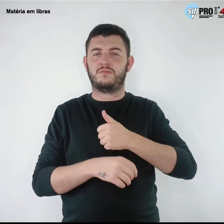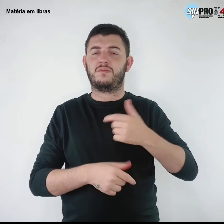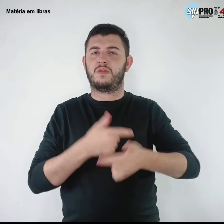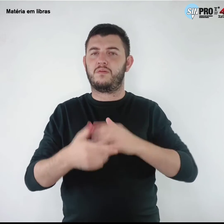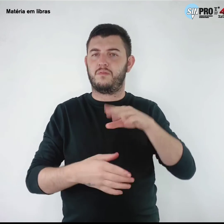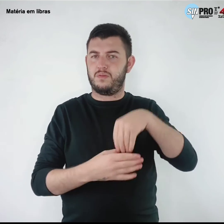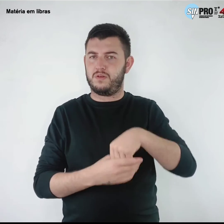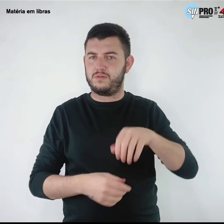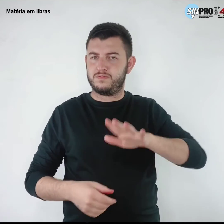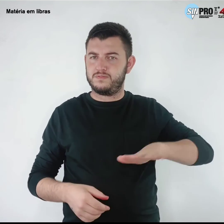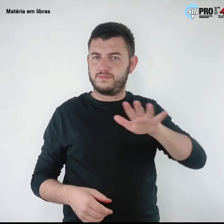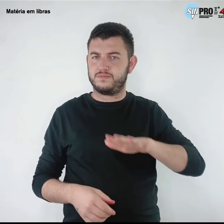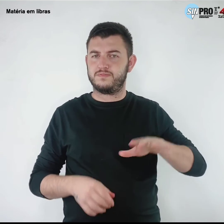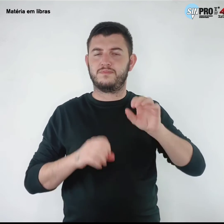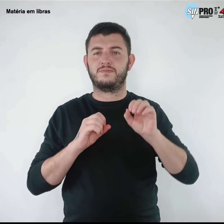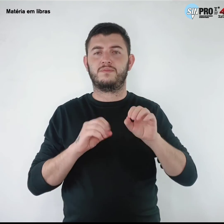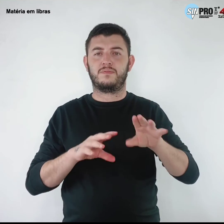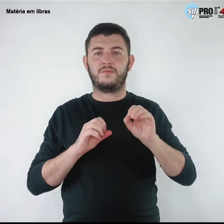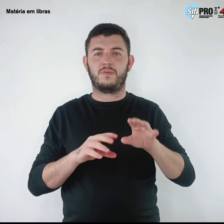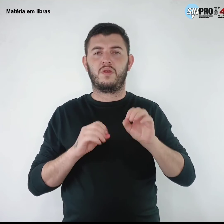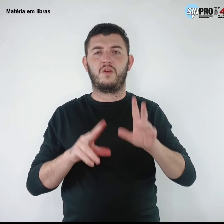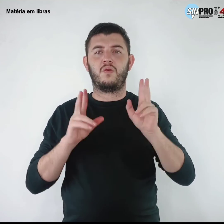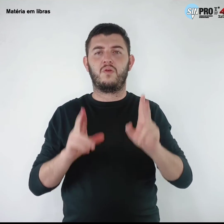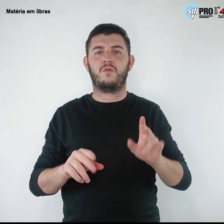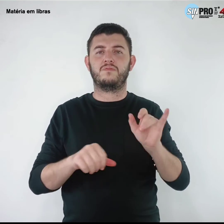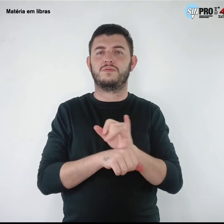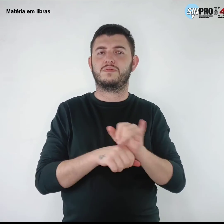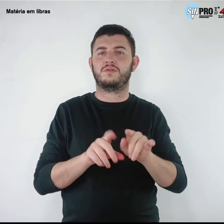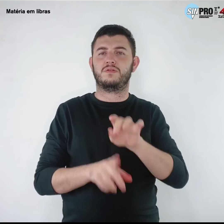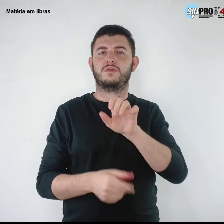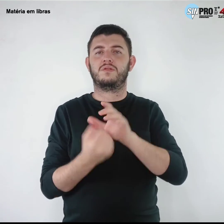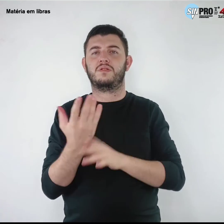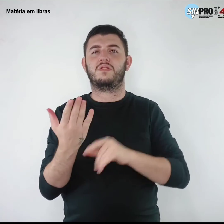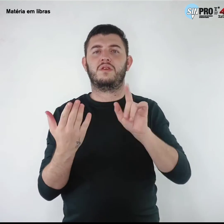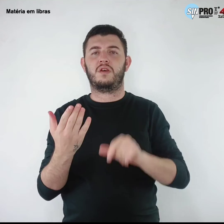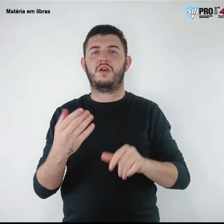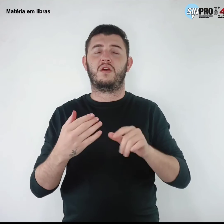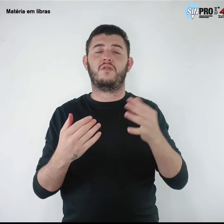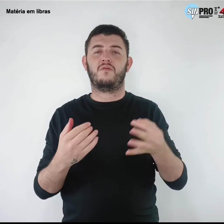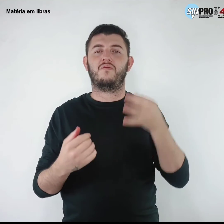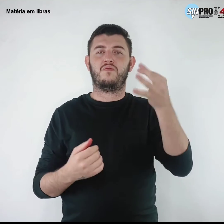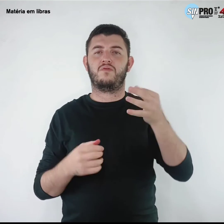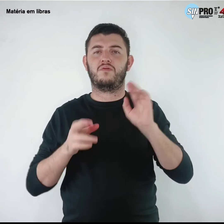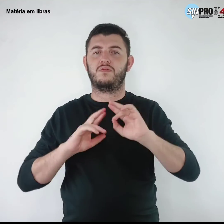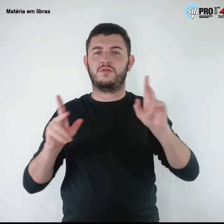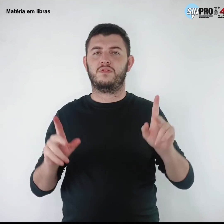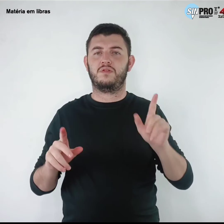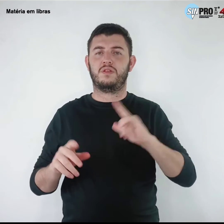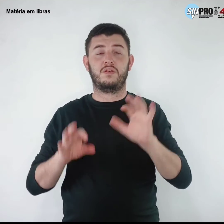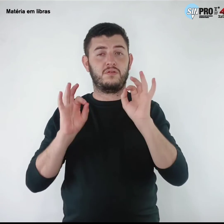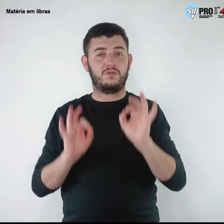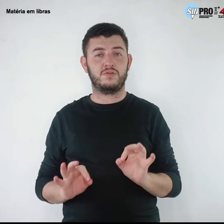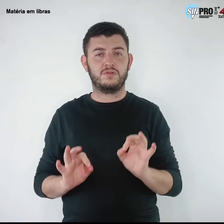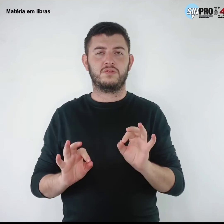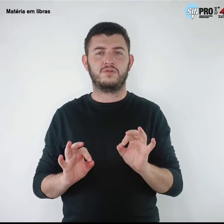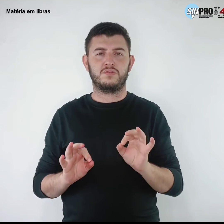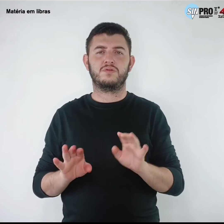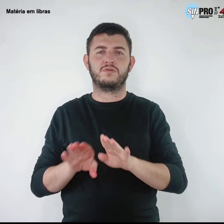inclusive como forma de se construir um futuro diferente, mais justo, equânime,